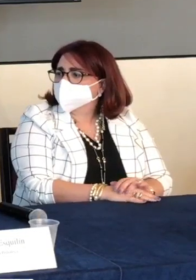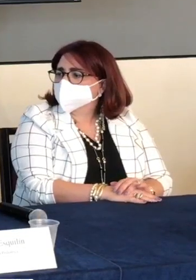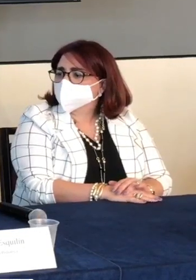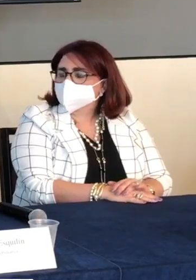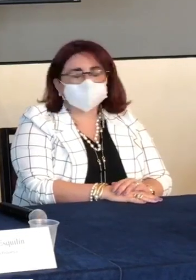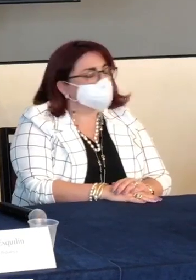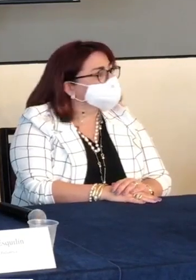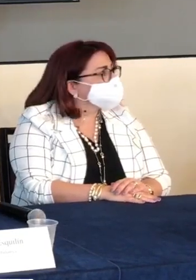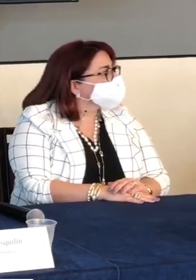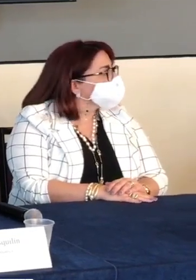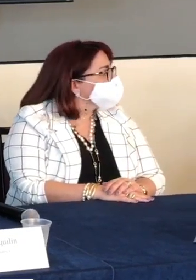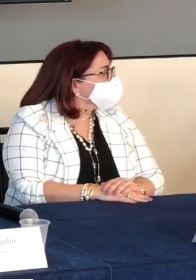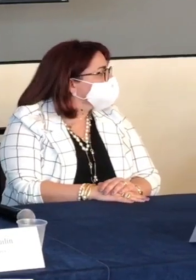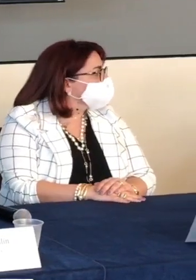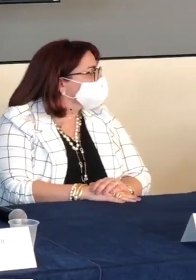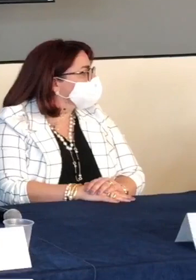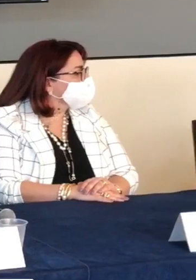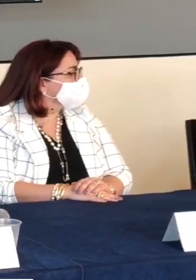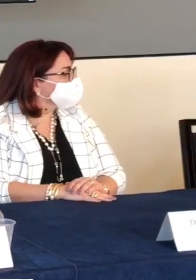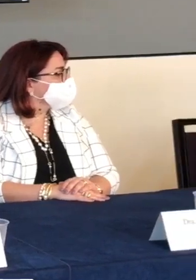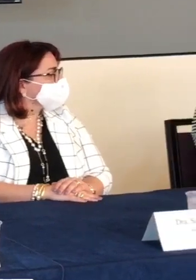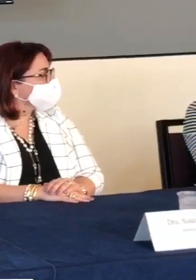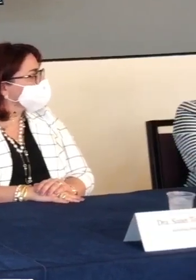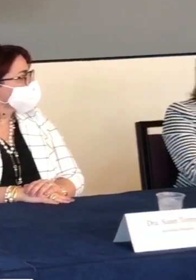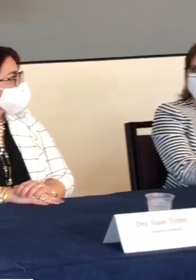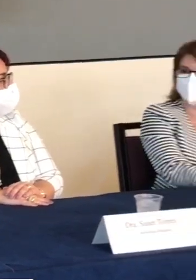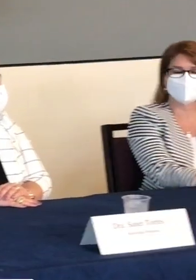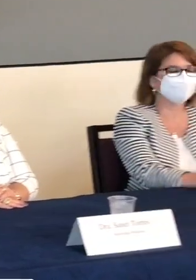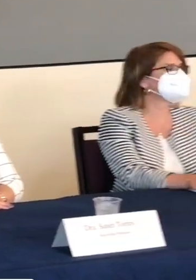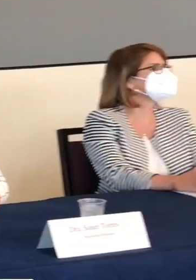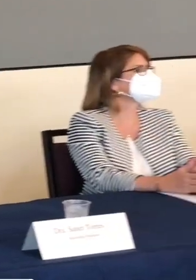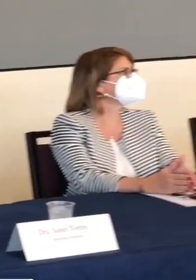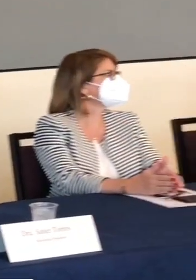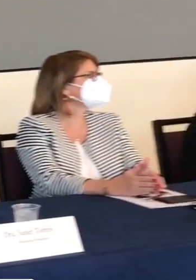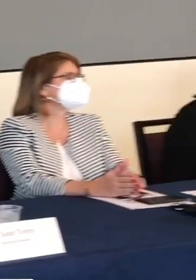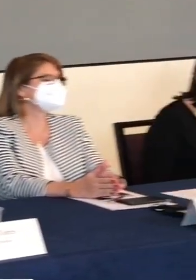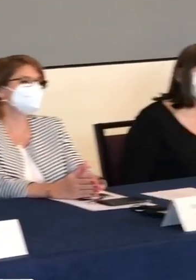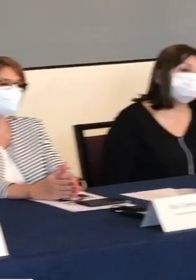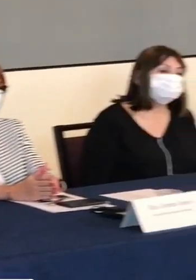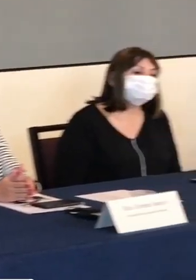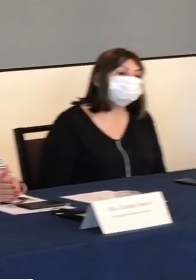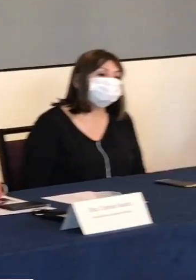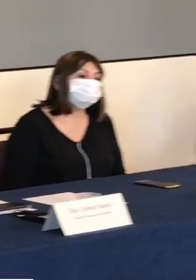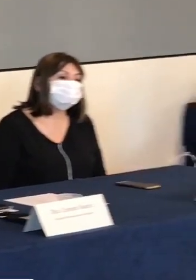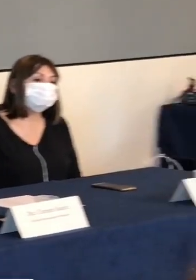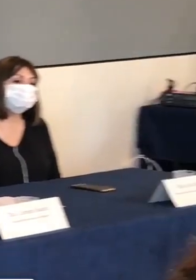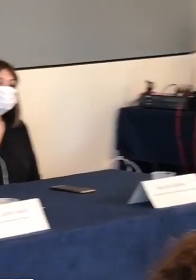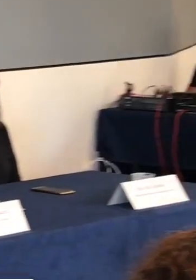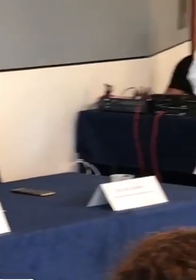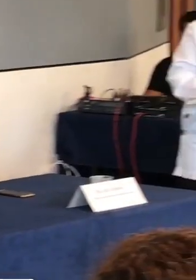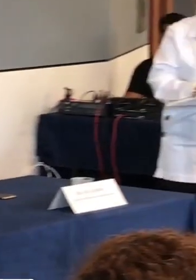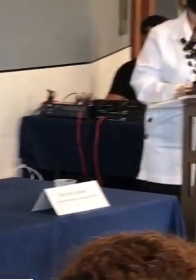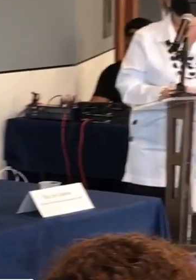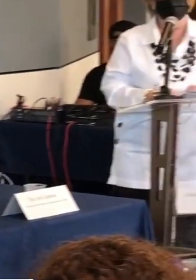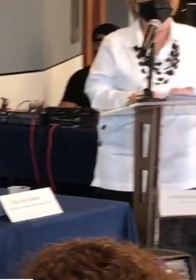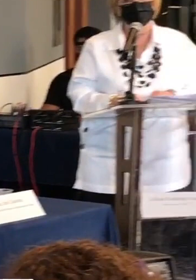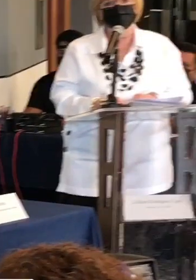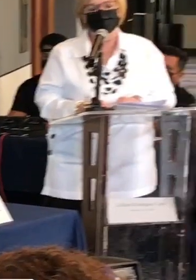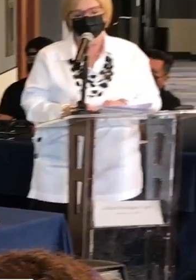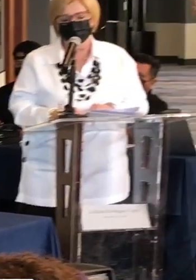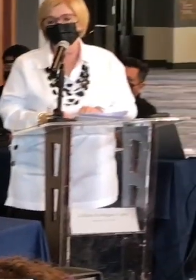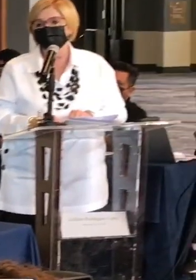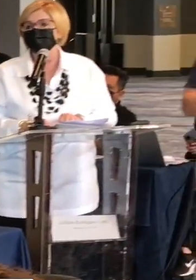pediátricas. Muchas gracias, doctor Tosca. Como pueden ver, hay tantas secuelas que se han identificado